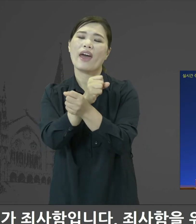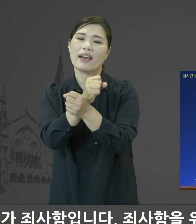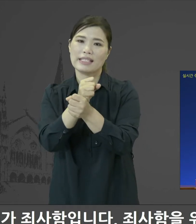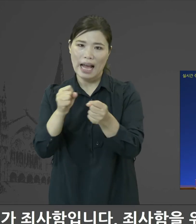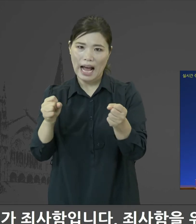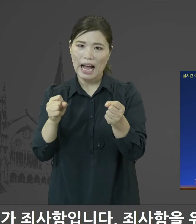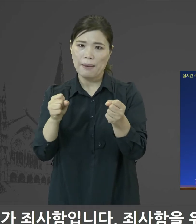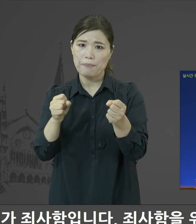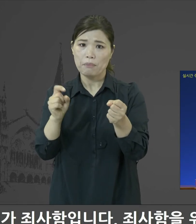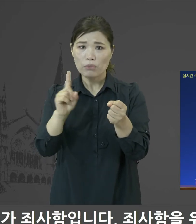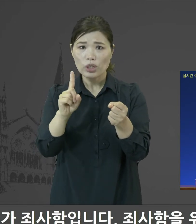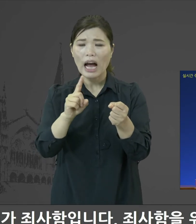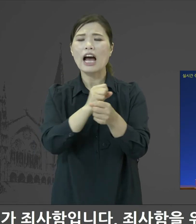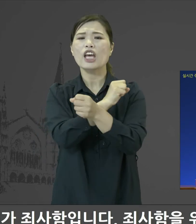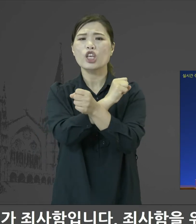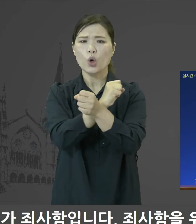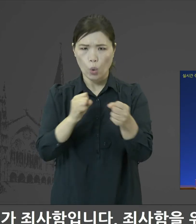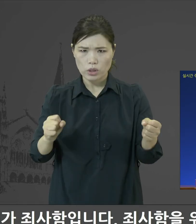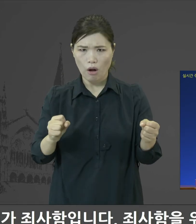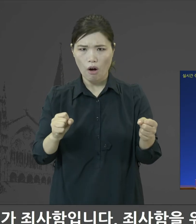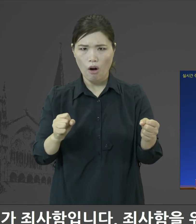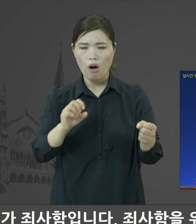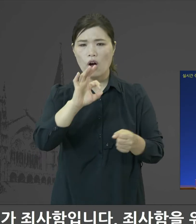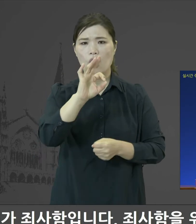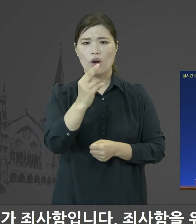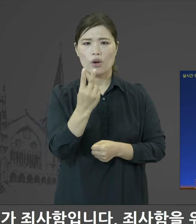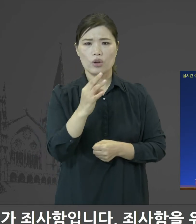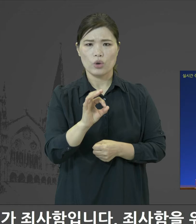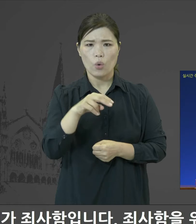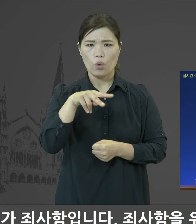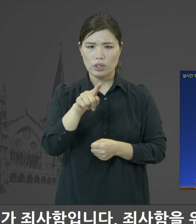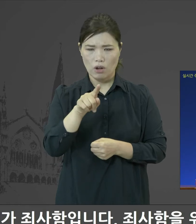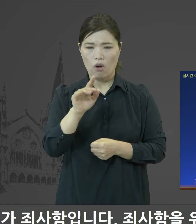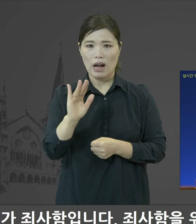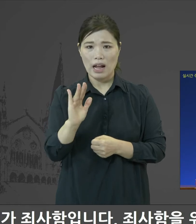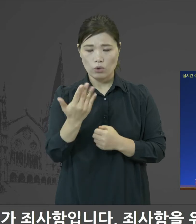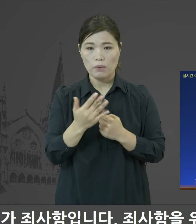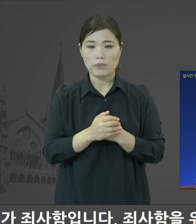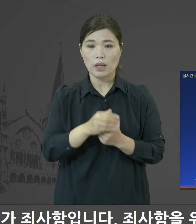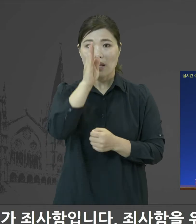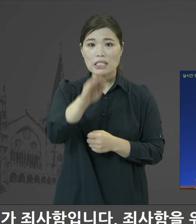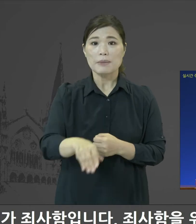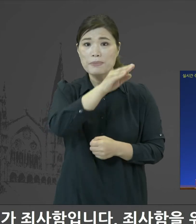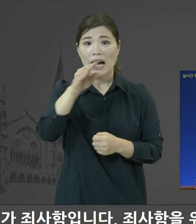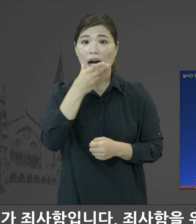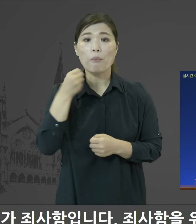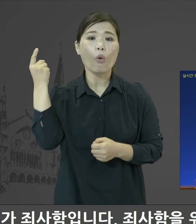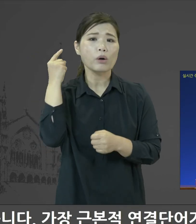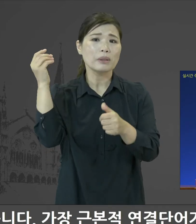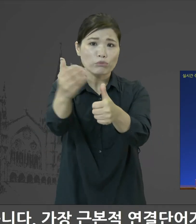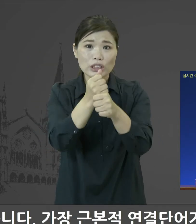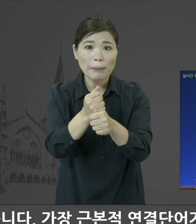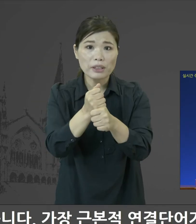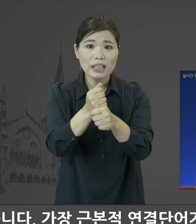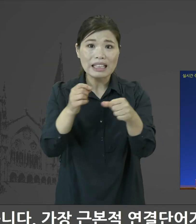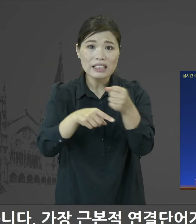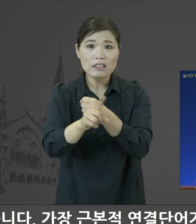거죠. 여러분, 그래서 우리가 십자가 복음을 붙들고 있다는 것은 용서의 복음을 붙들고 있는